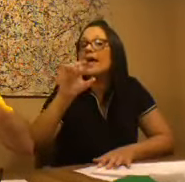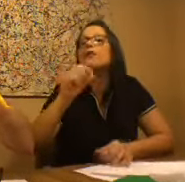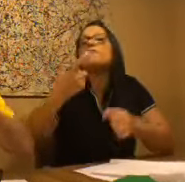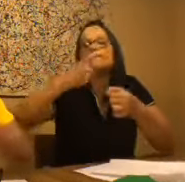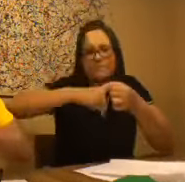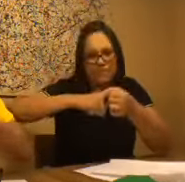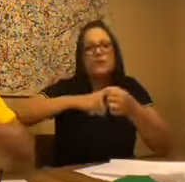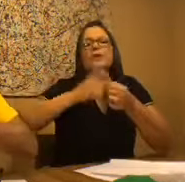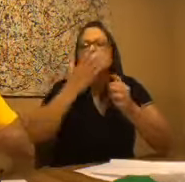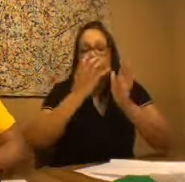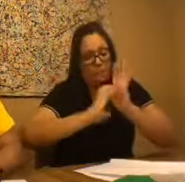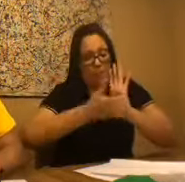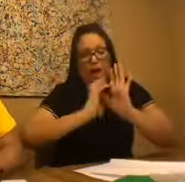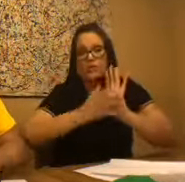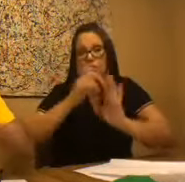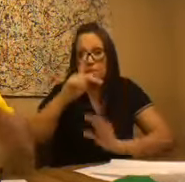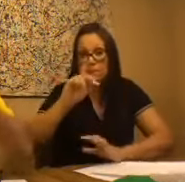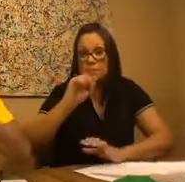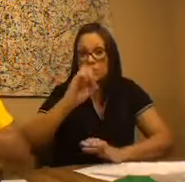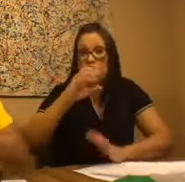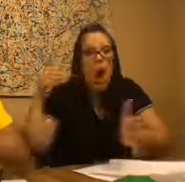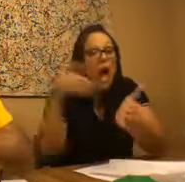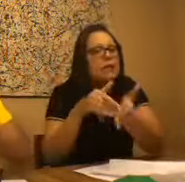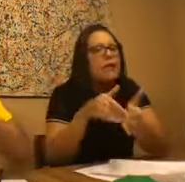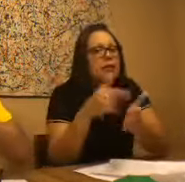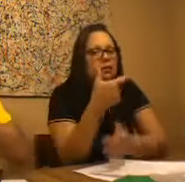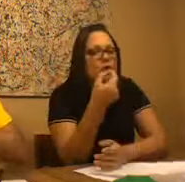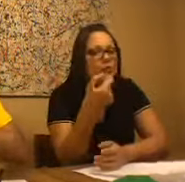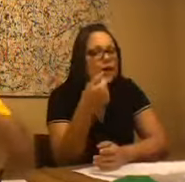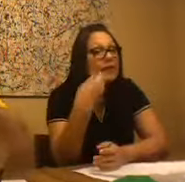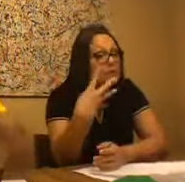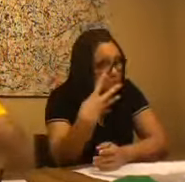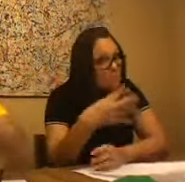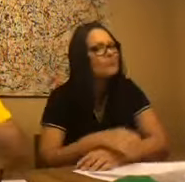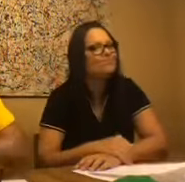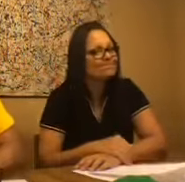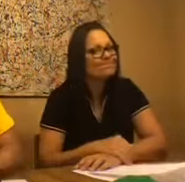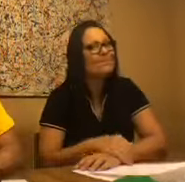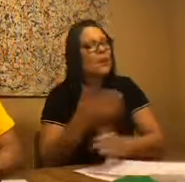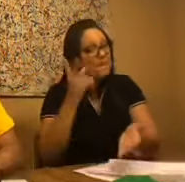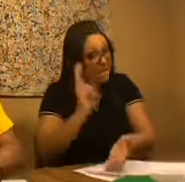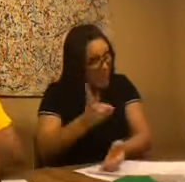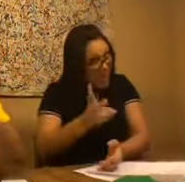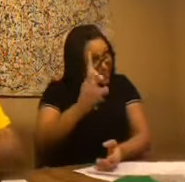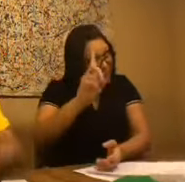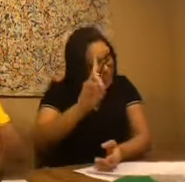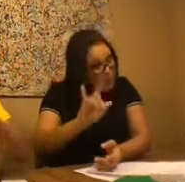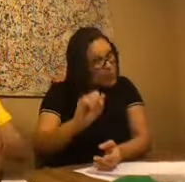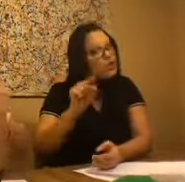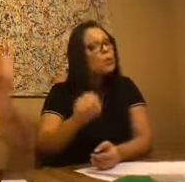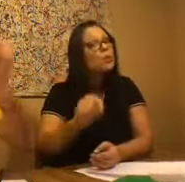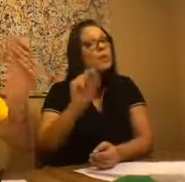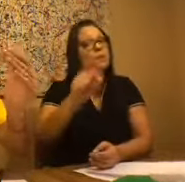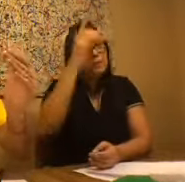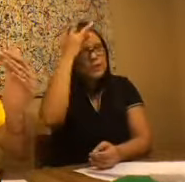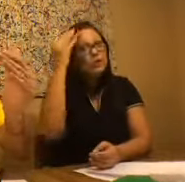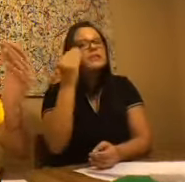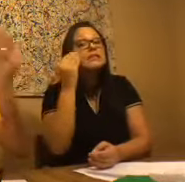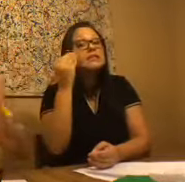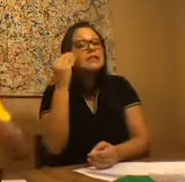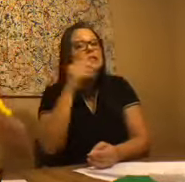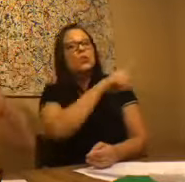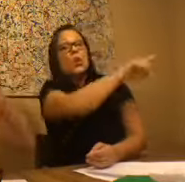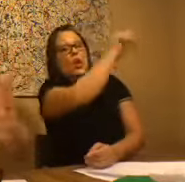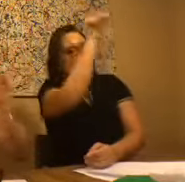psol até 2014 não esqueçamos que no mesmo dia 6 de setembro alguém tentou entrar na cama